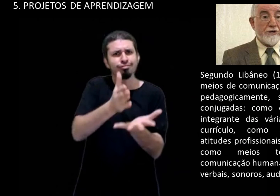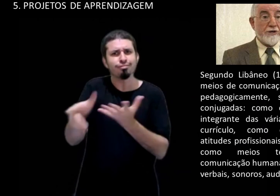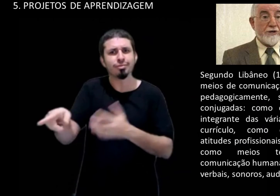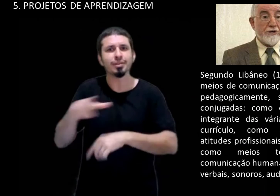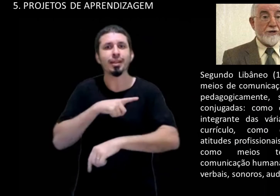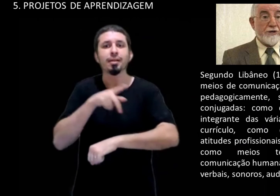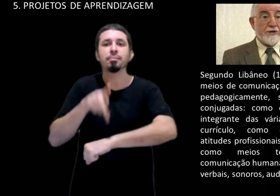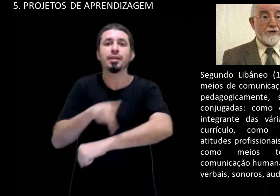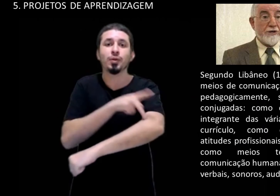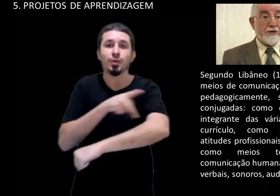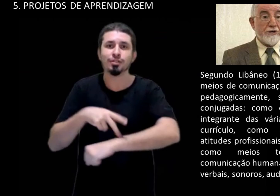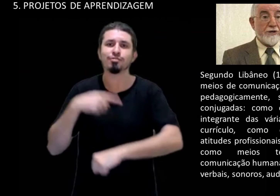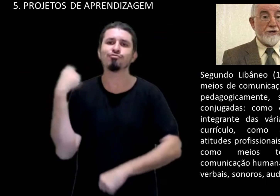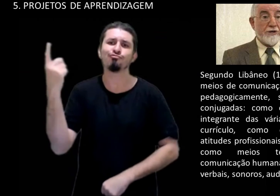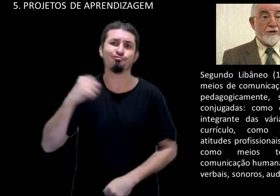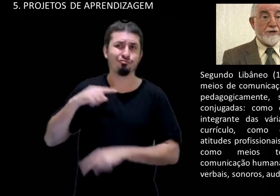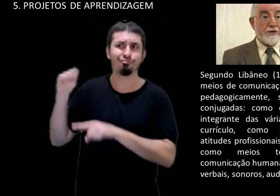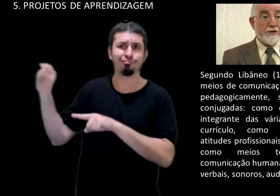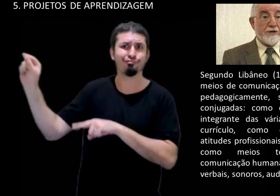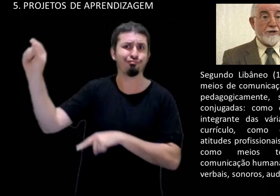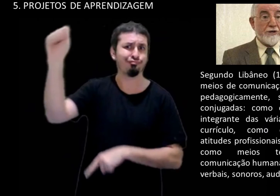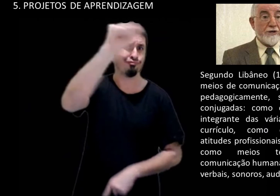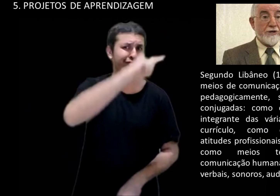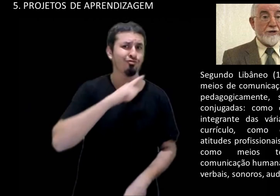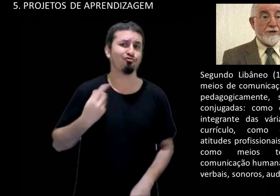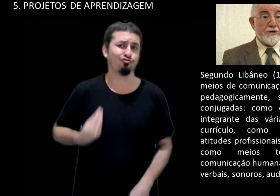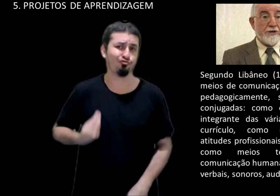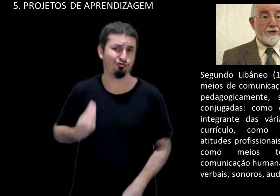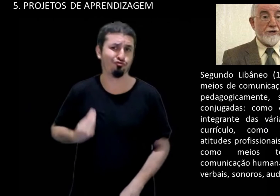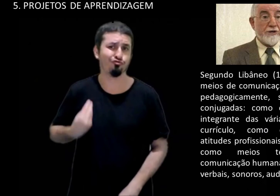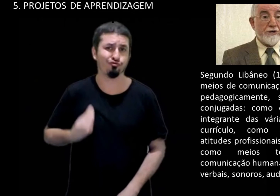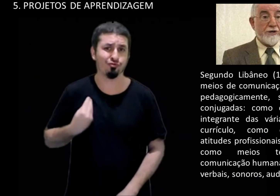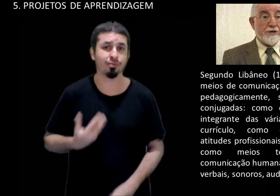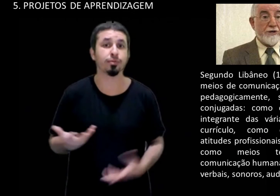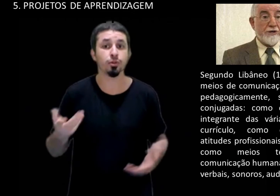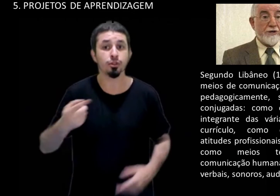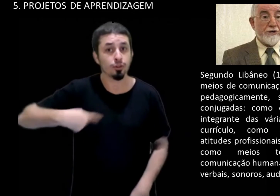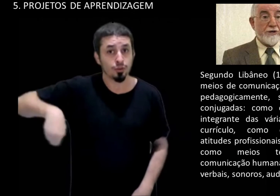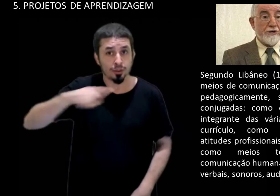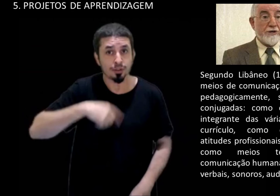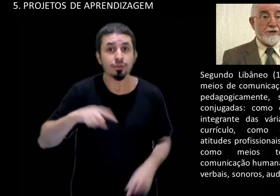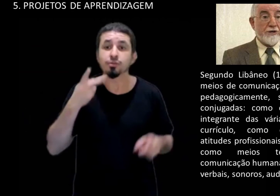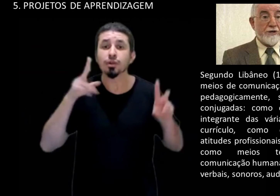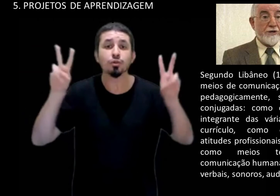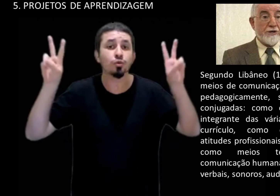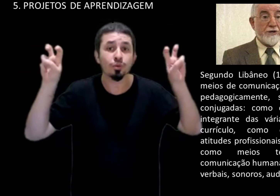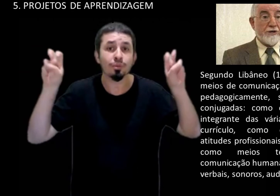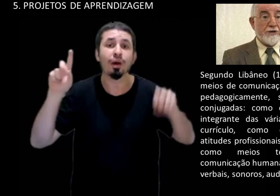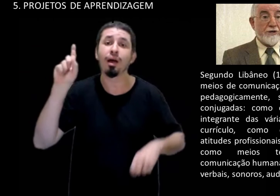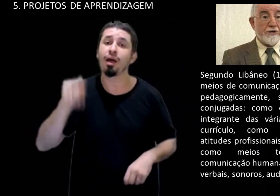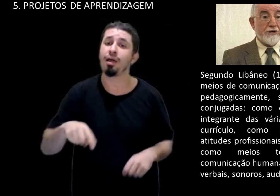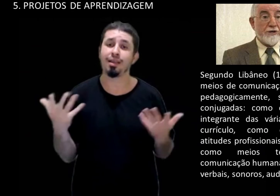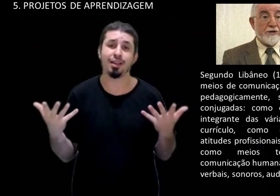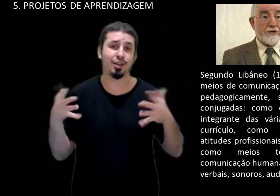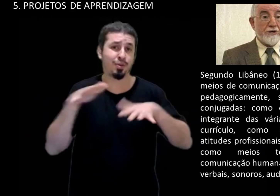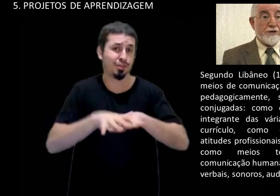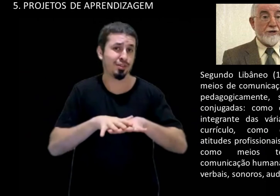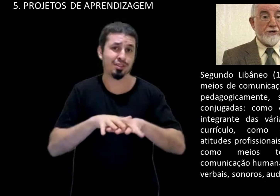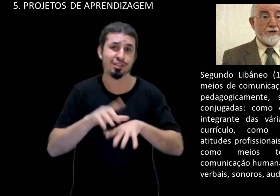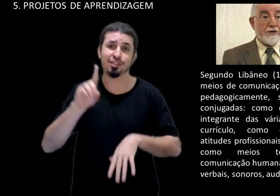possibilidades pedagógicas surpreendentes presente no mundo contemporâneo: o universo compreendido pela inclusão